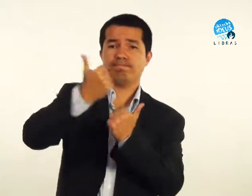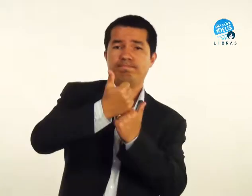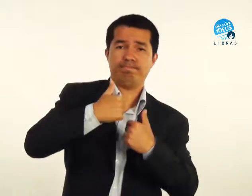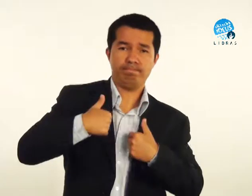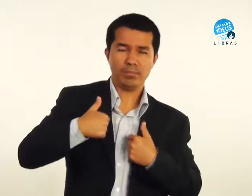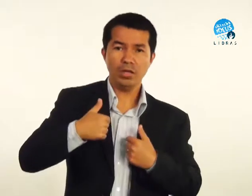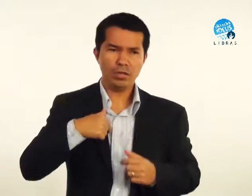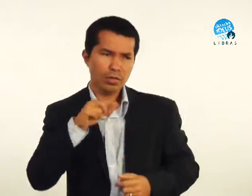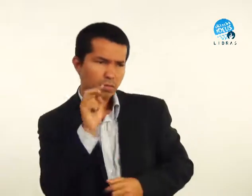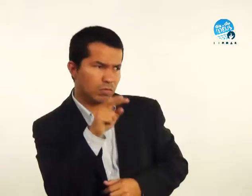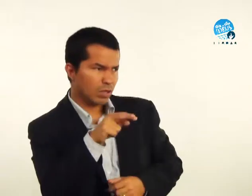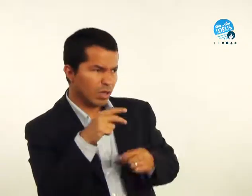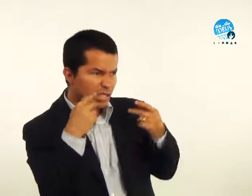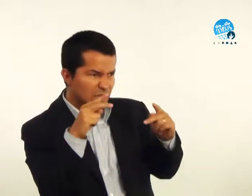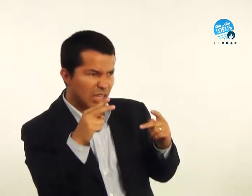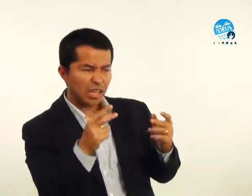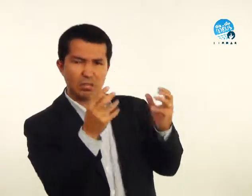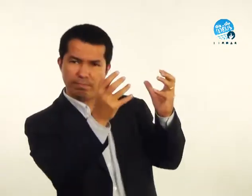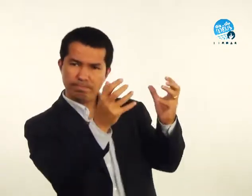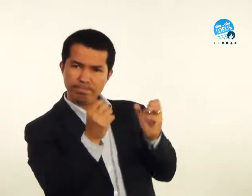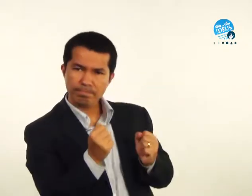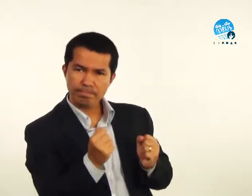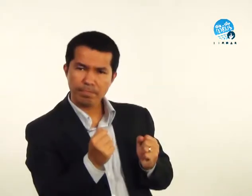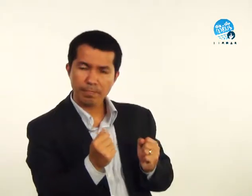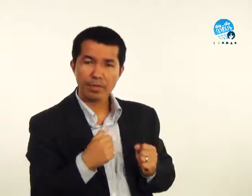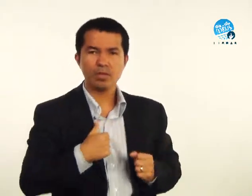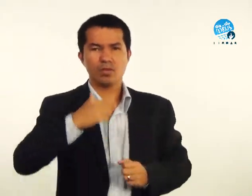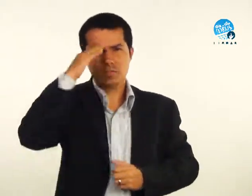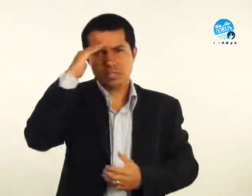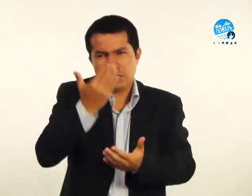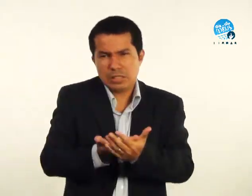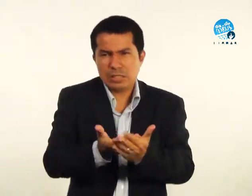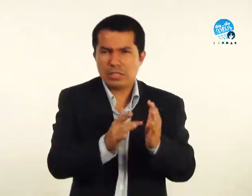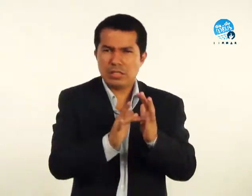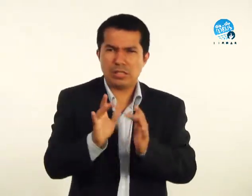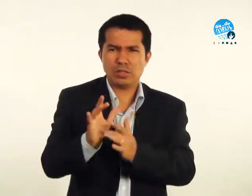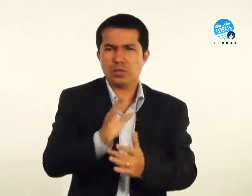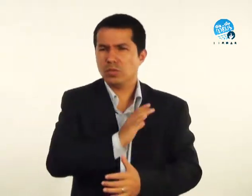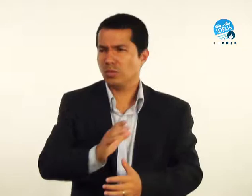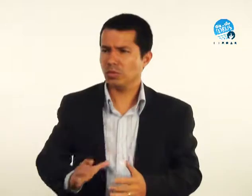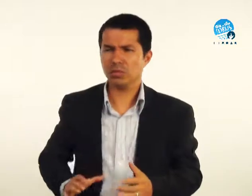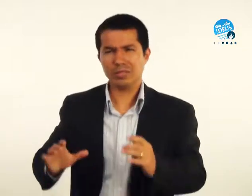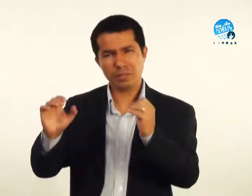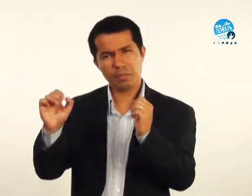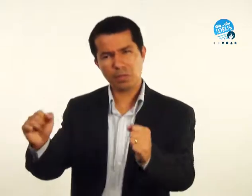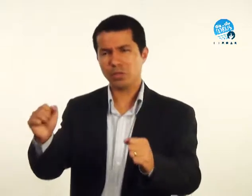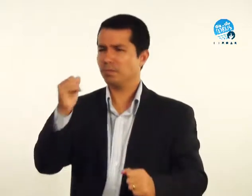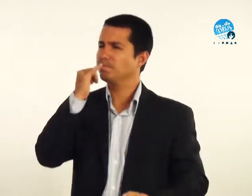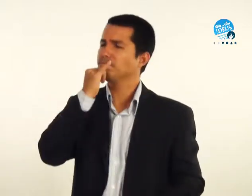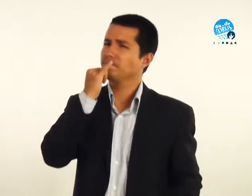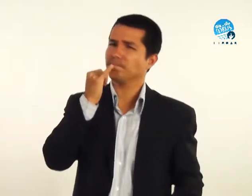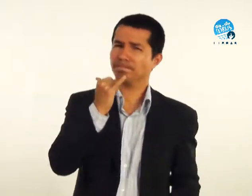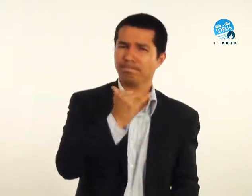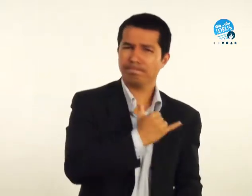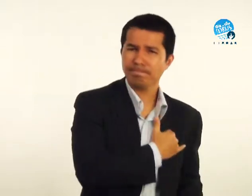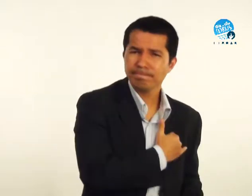essa é a boa notícia. E aí nós cremos nessa boa notícia. Eu creio que Cristo